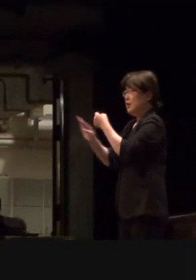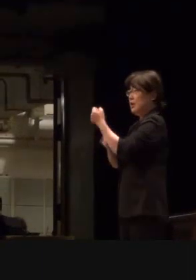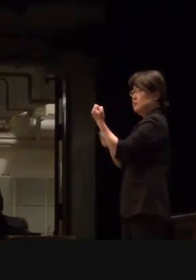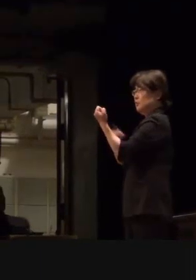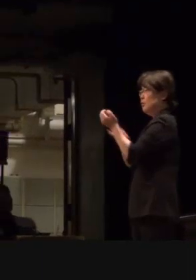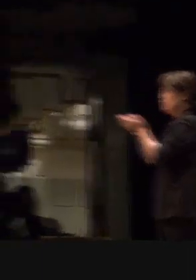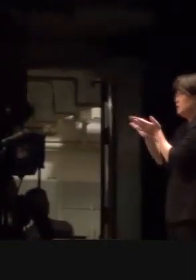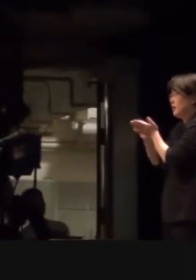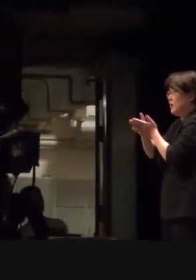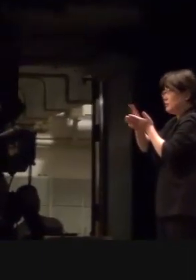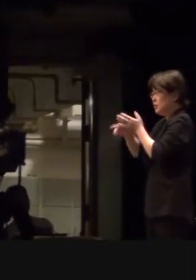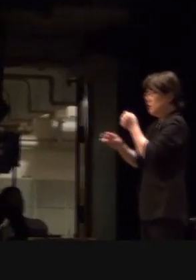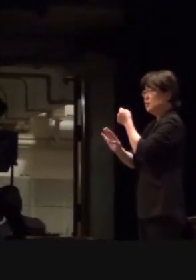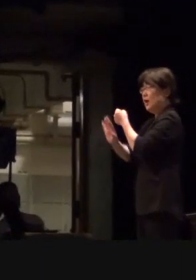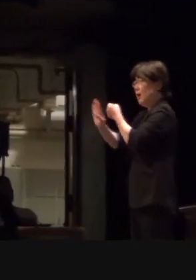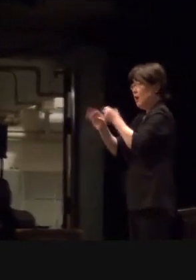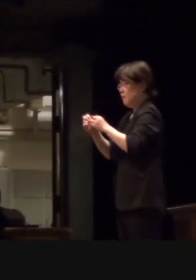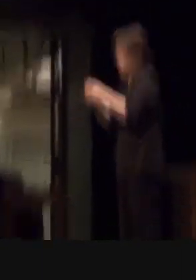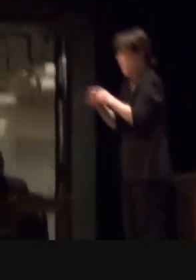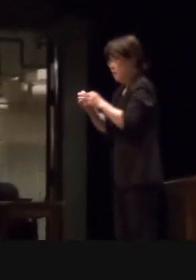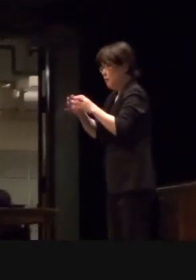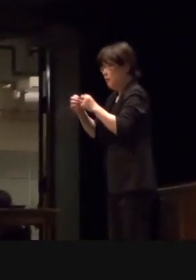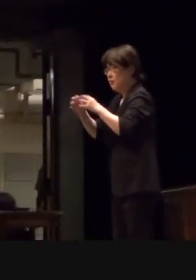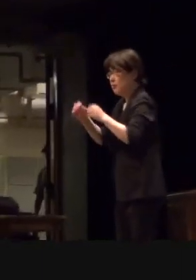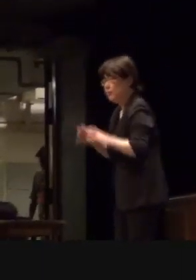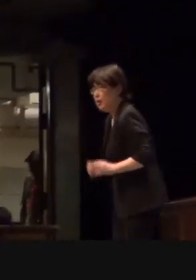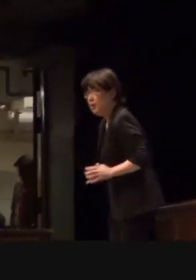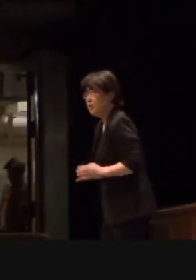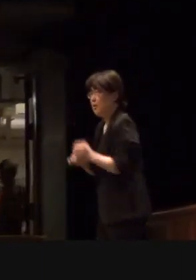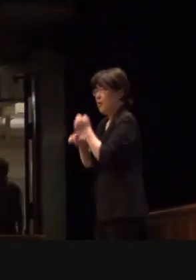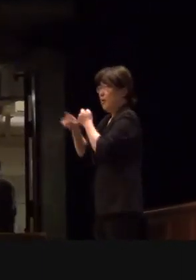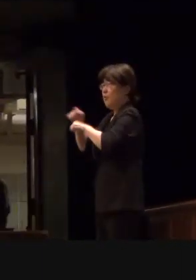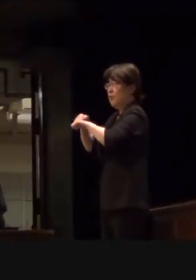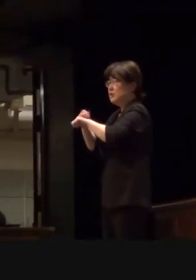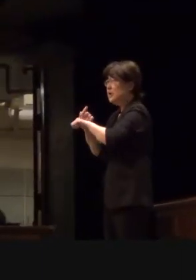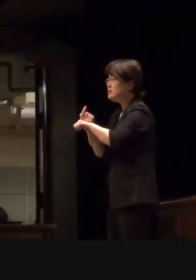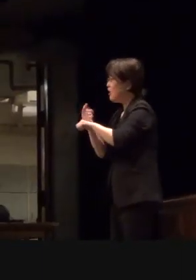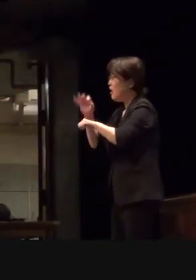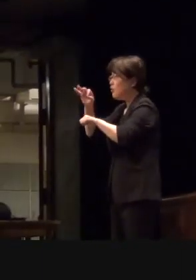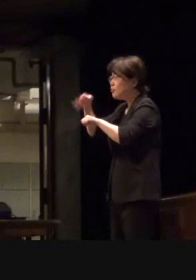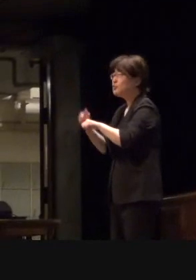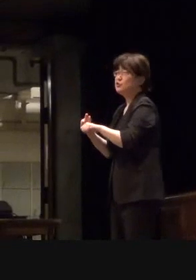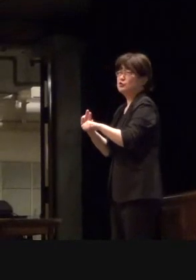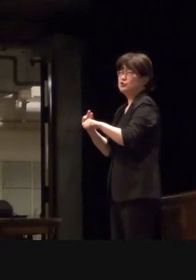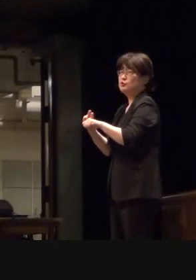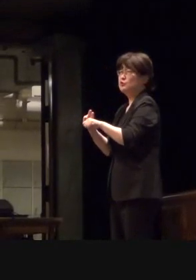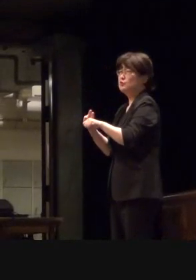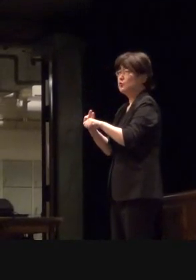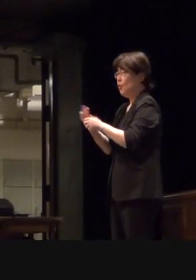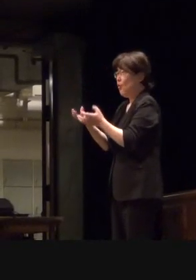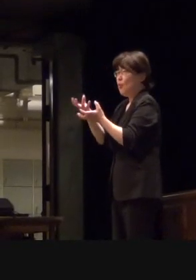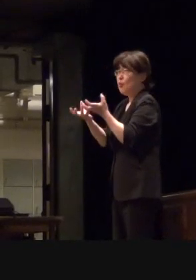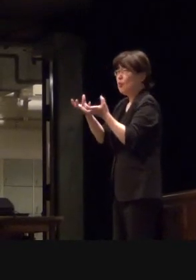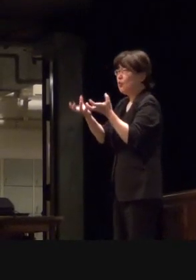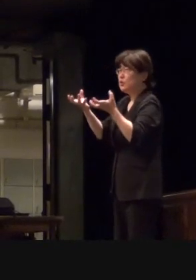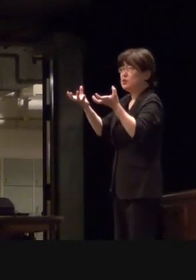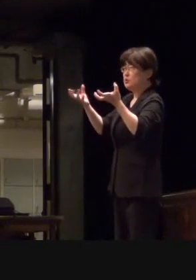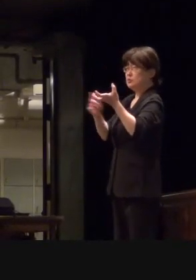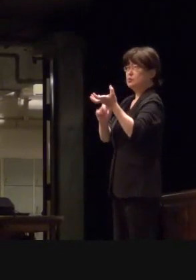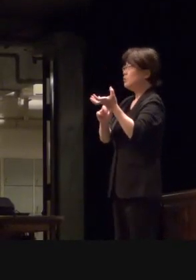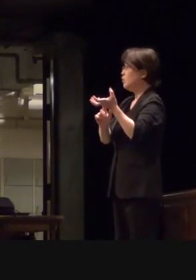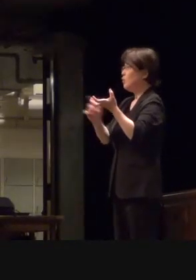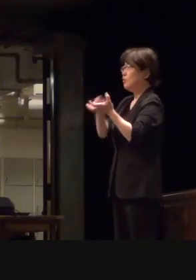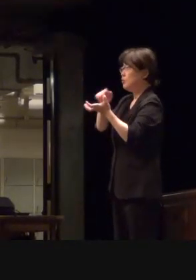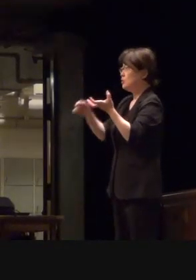核分裂生成物という放射性物質を生み出してしまって、その放射性物質を私たちが無毒化する力を持っていないのです